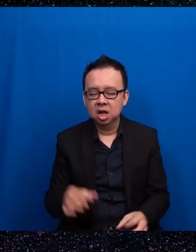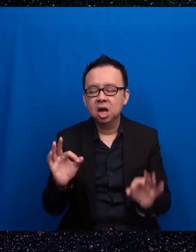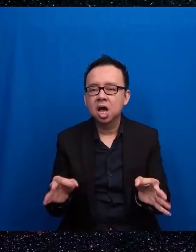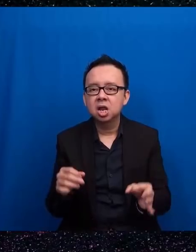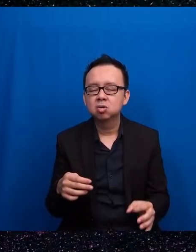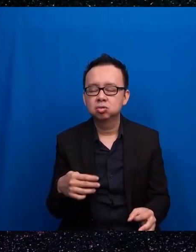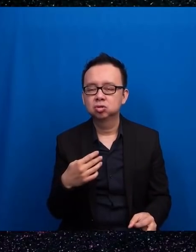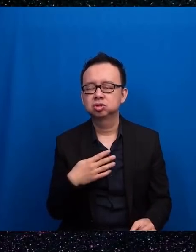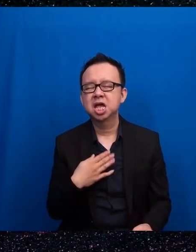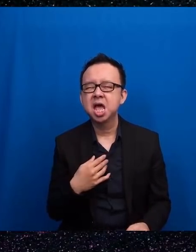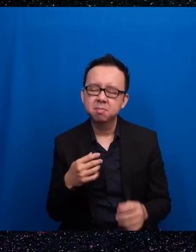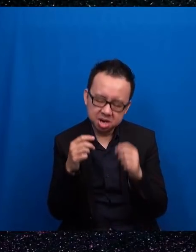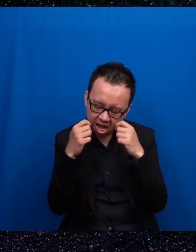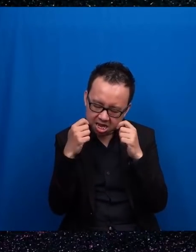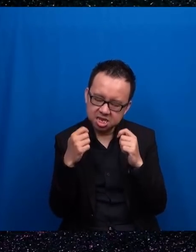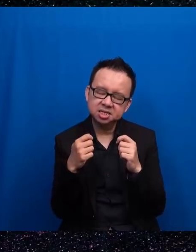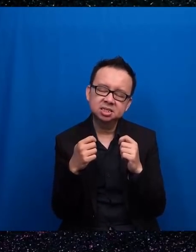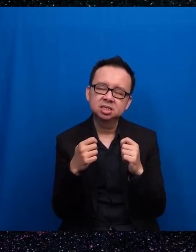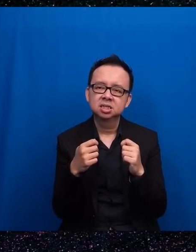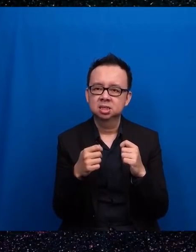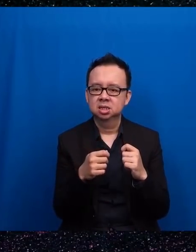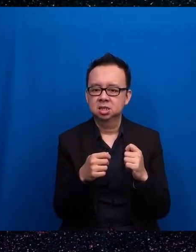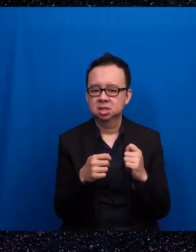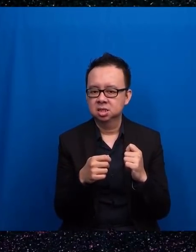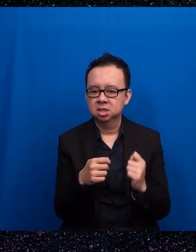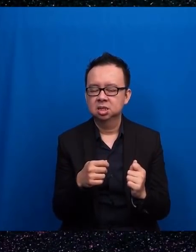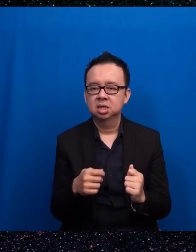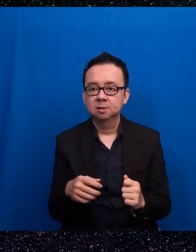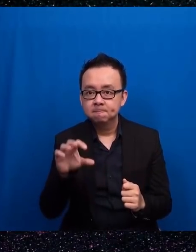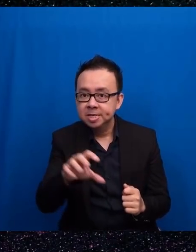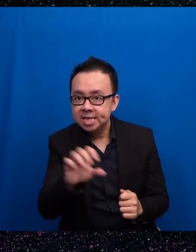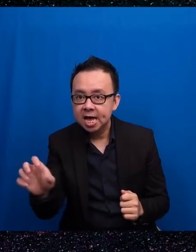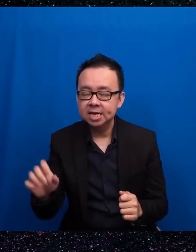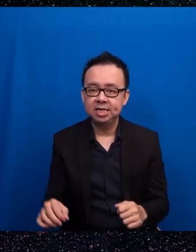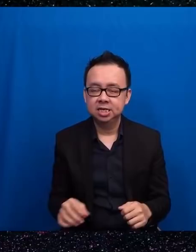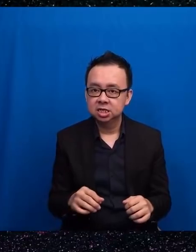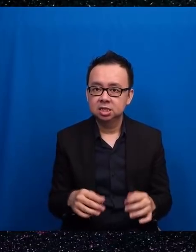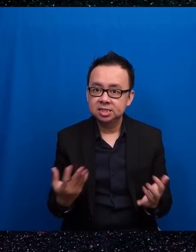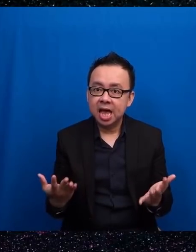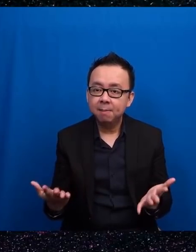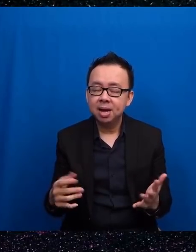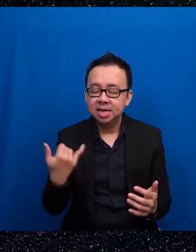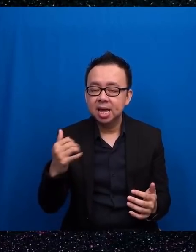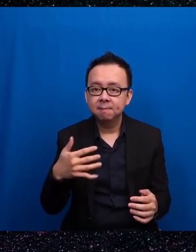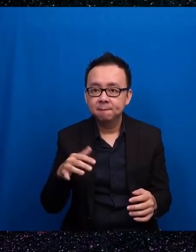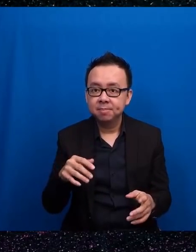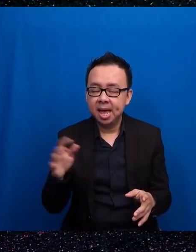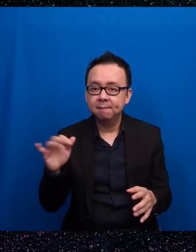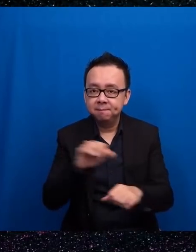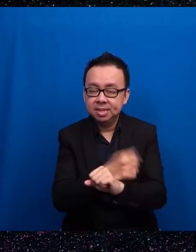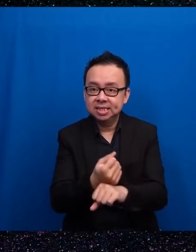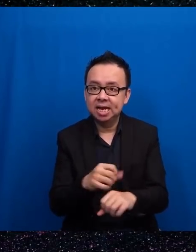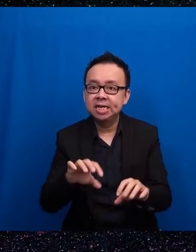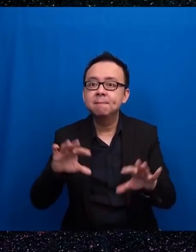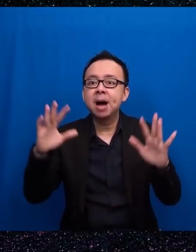bisnisnya nggak ada. Contohnya katakan begitu. Sekarang mulai kepo, cari-cari apa yang bisa diimprove. Kembangkan ilmu,